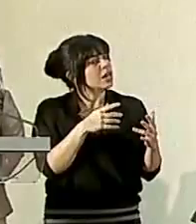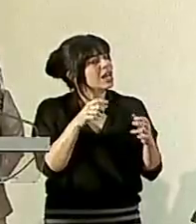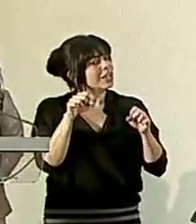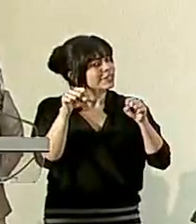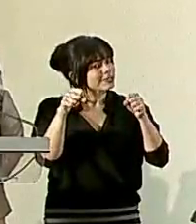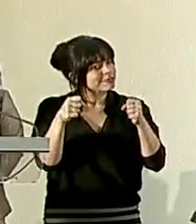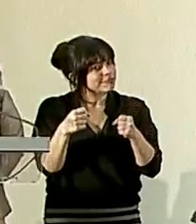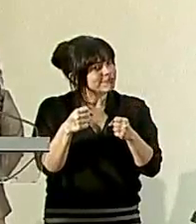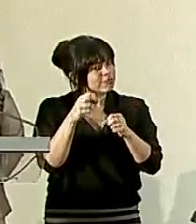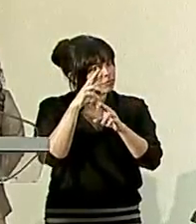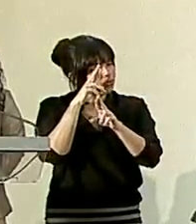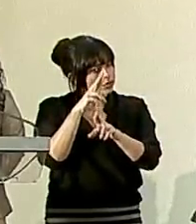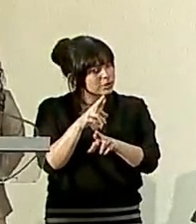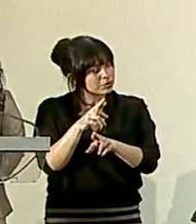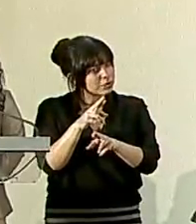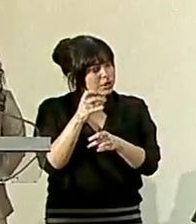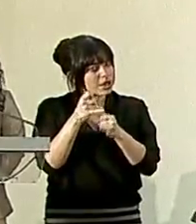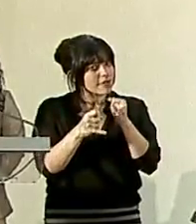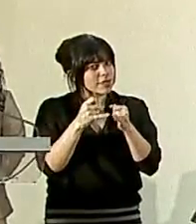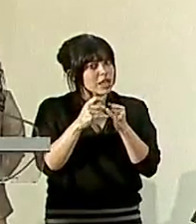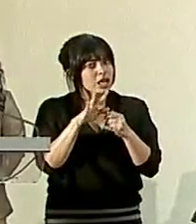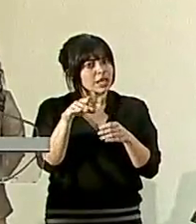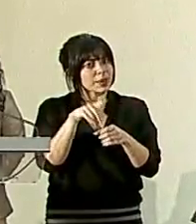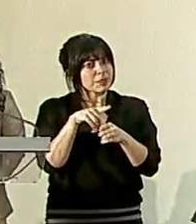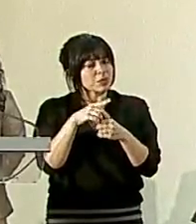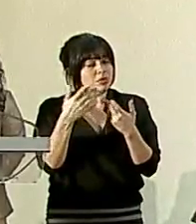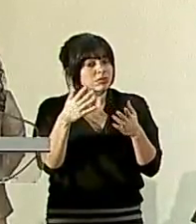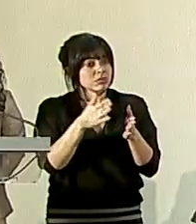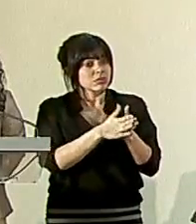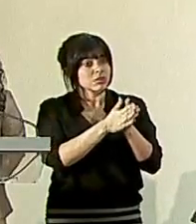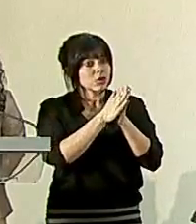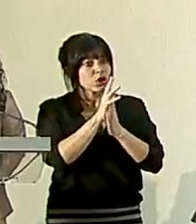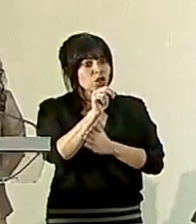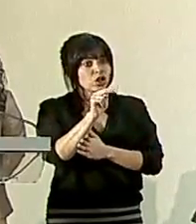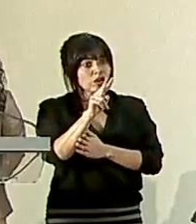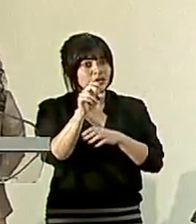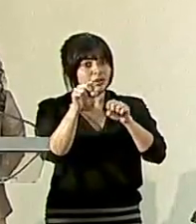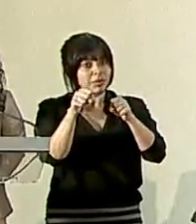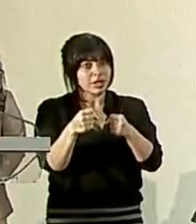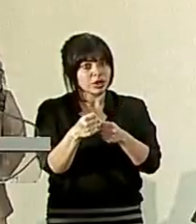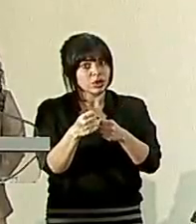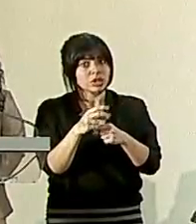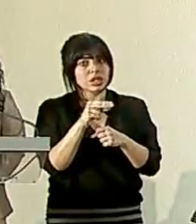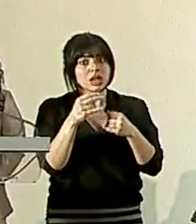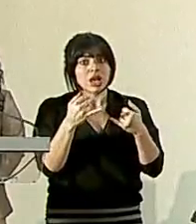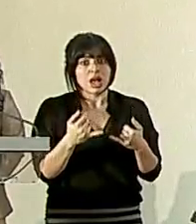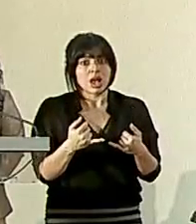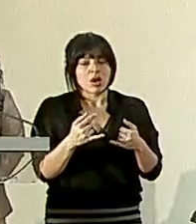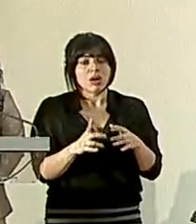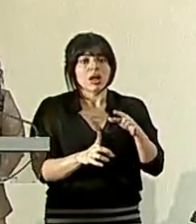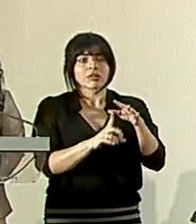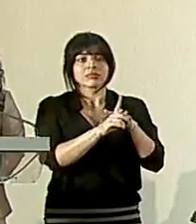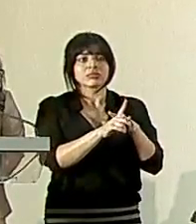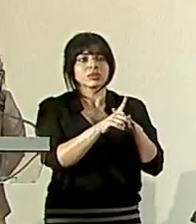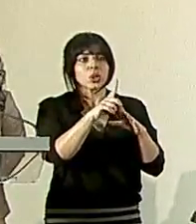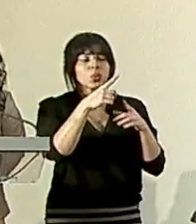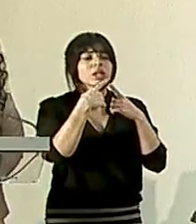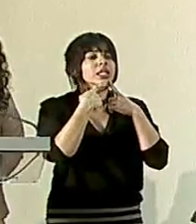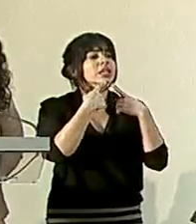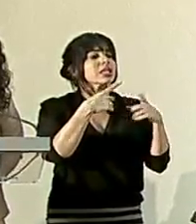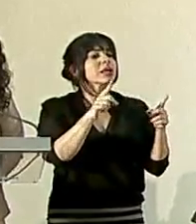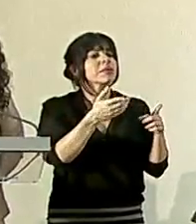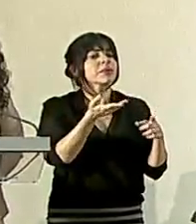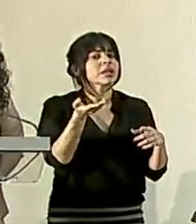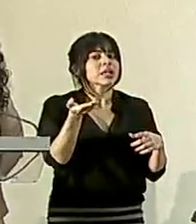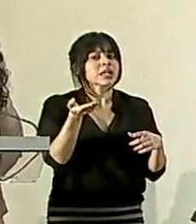recortes fueran respetados? Al fin y al cabo, los diputados que habían pedido en noviembre recortes, ahora sacan un dictamen en el